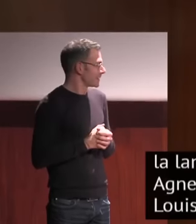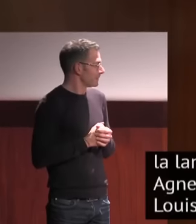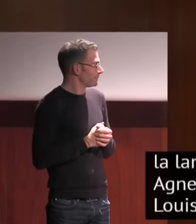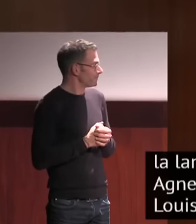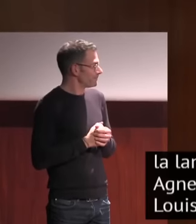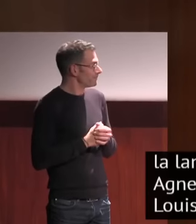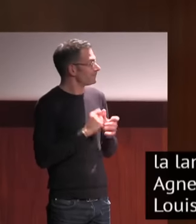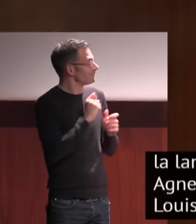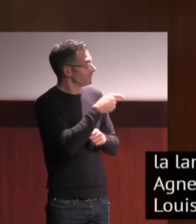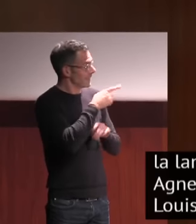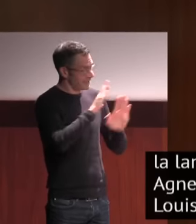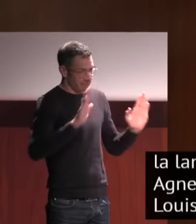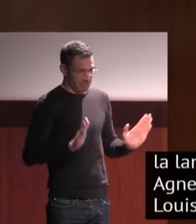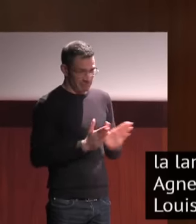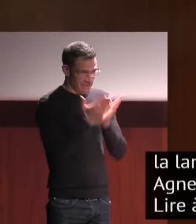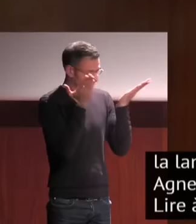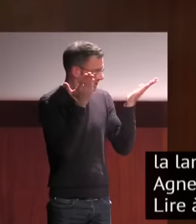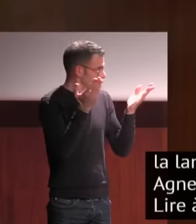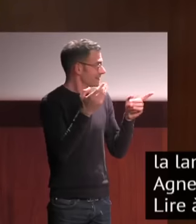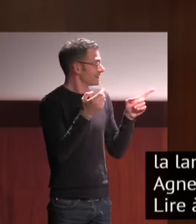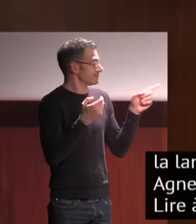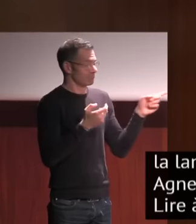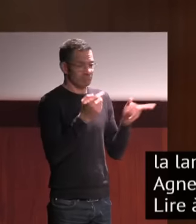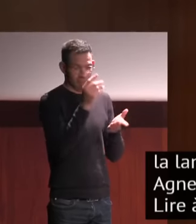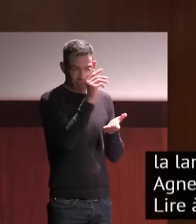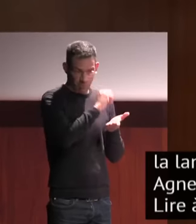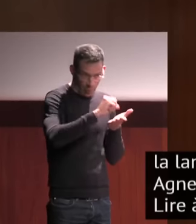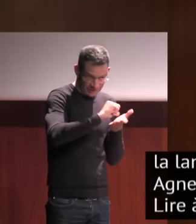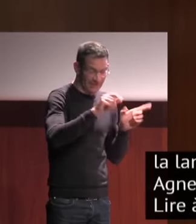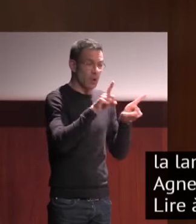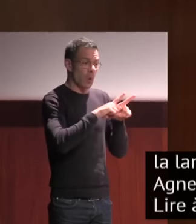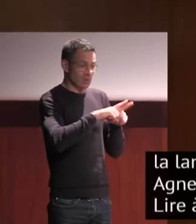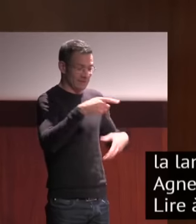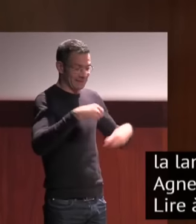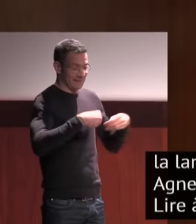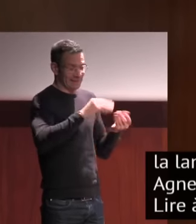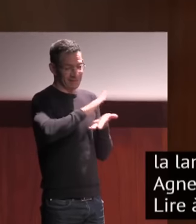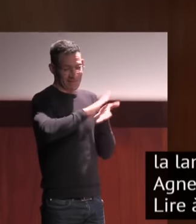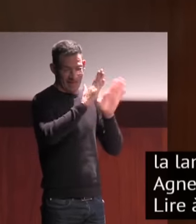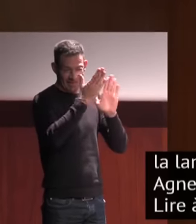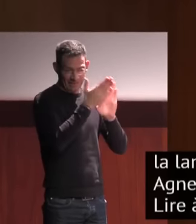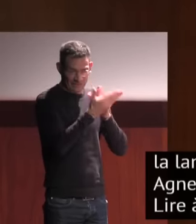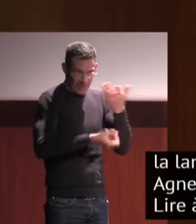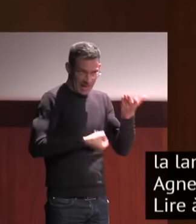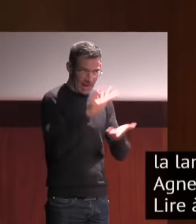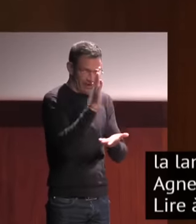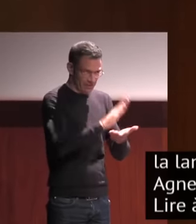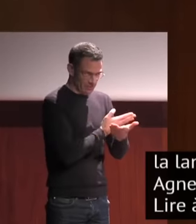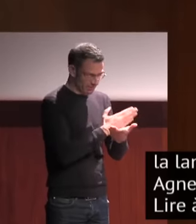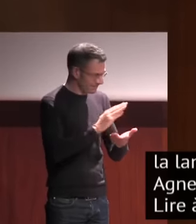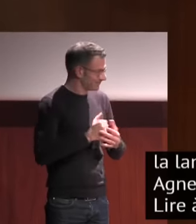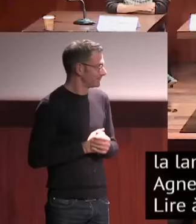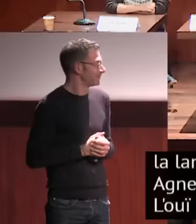avons Brigitte Baumier, qui est autrice et directrice de l'association Art Résonance.